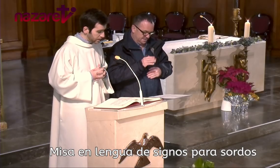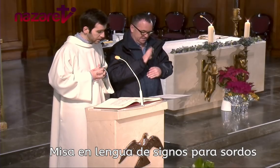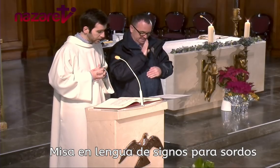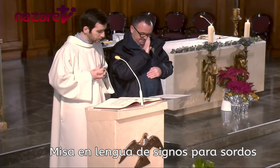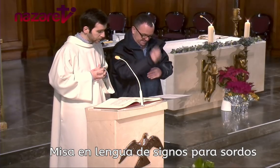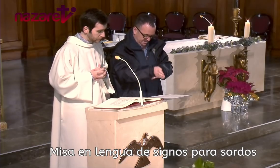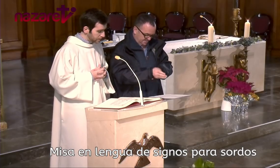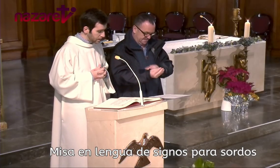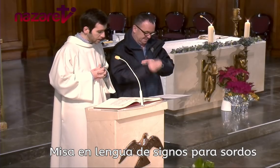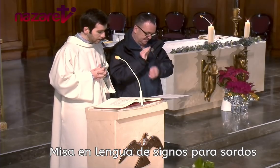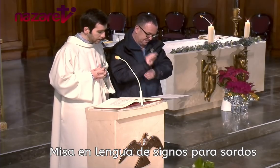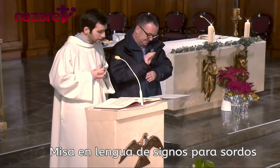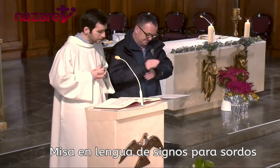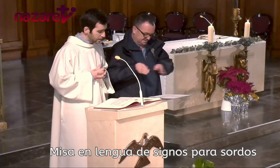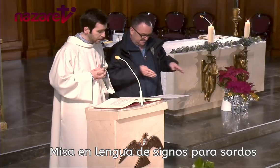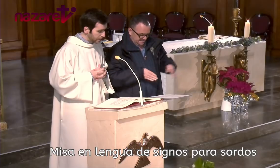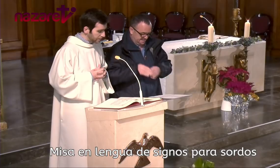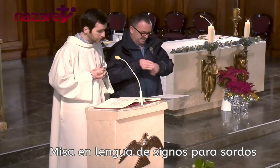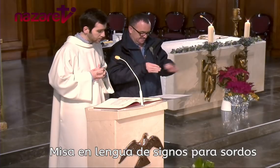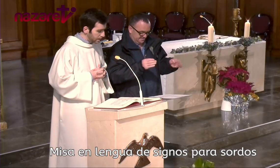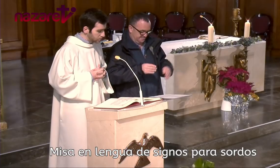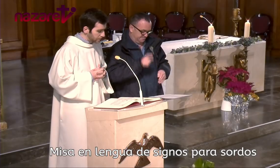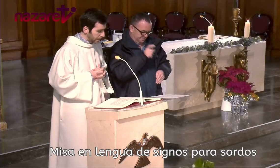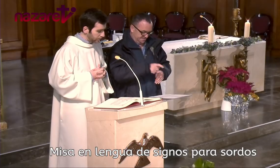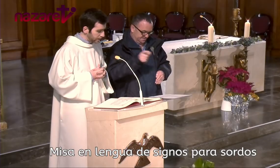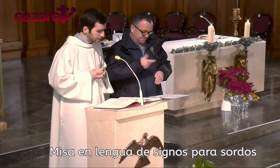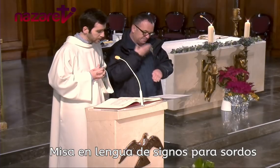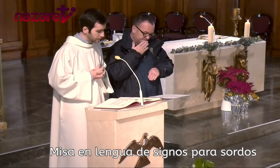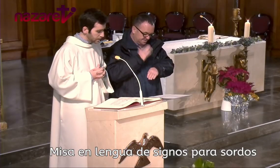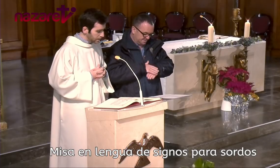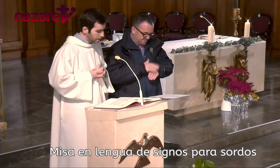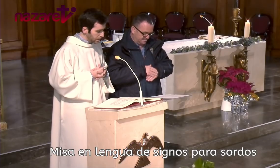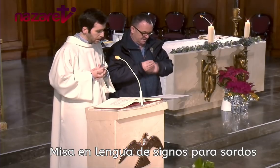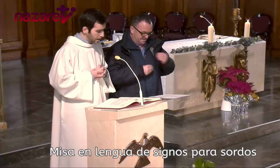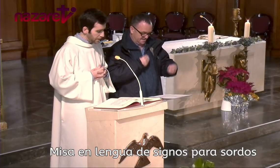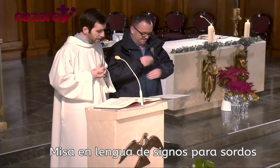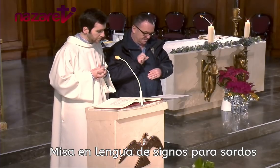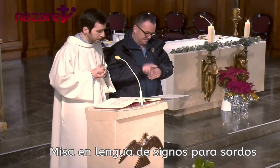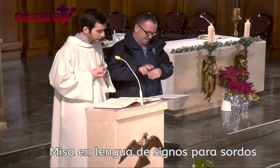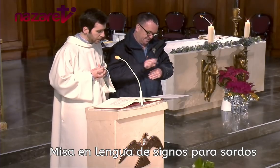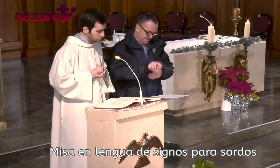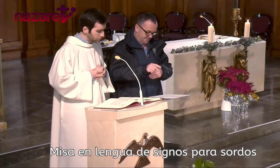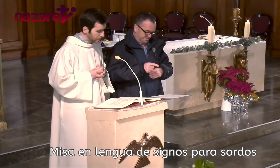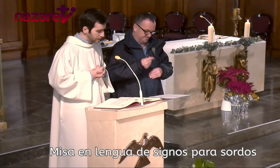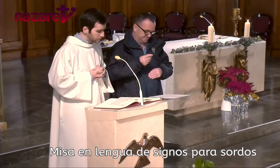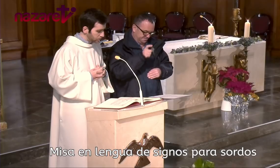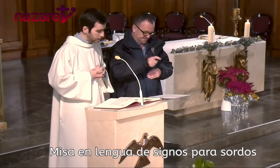es recto, y enseña el camino a los pecadores. Hace caminar a los humildes con